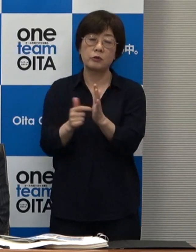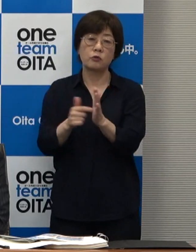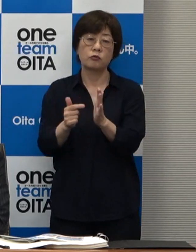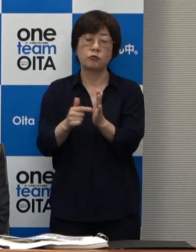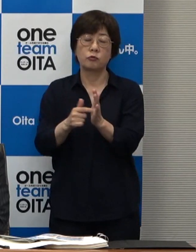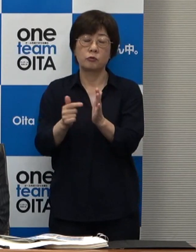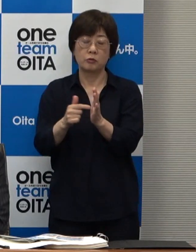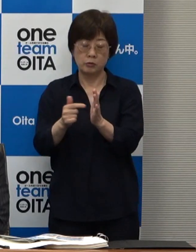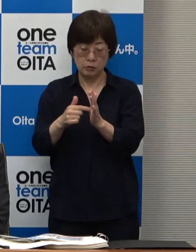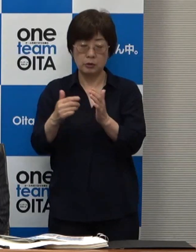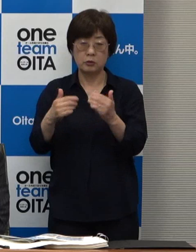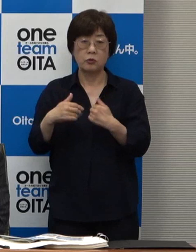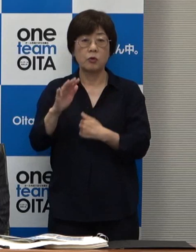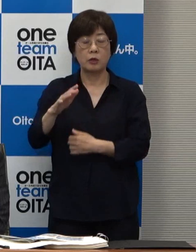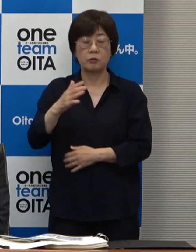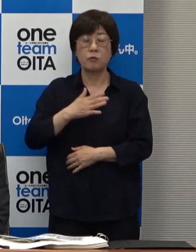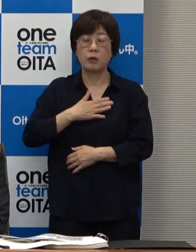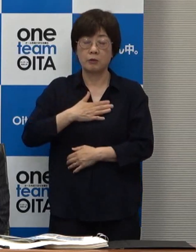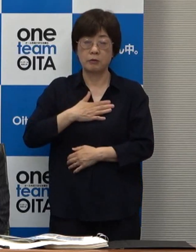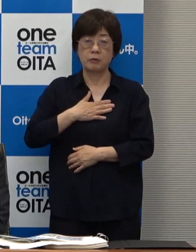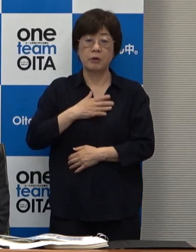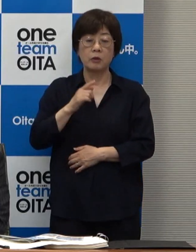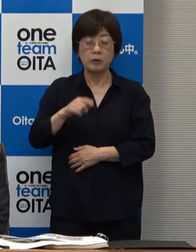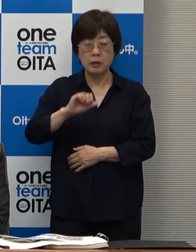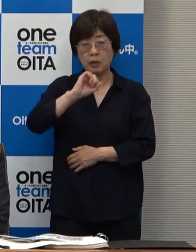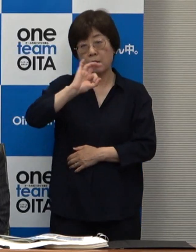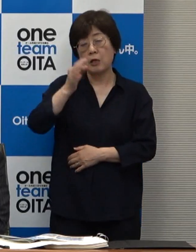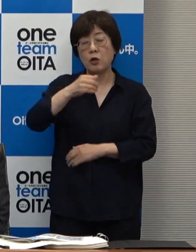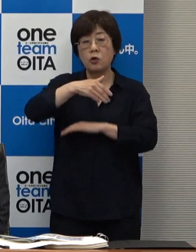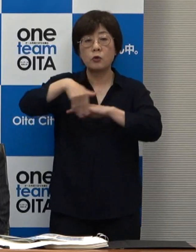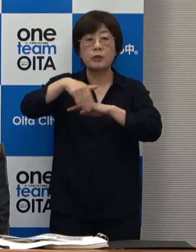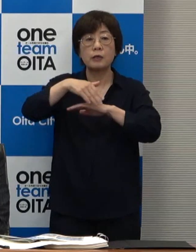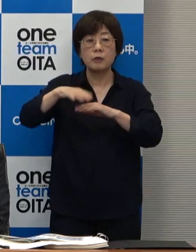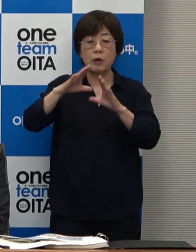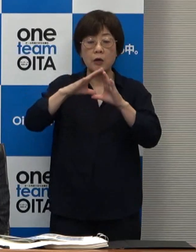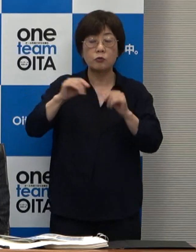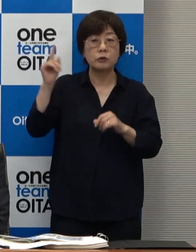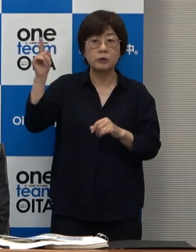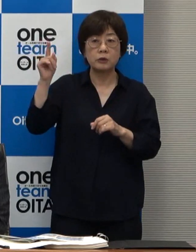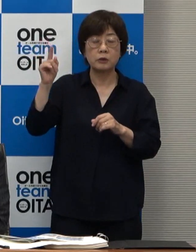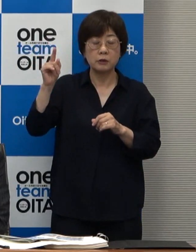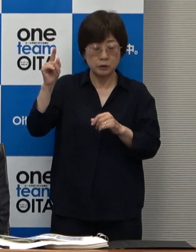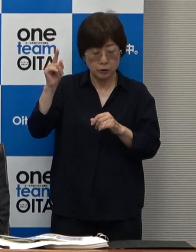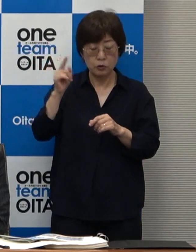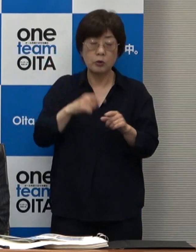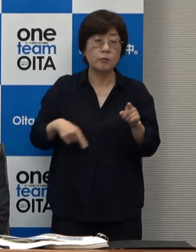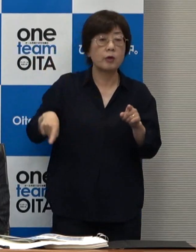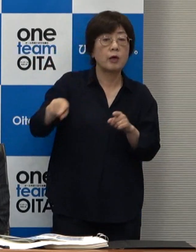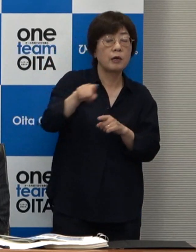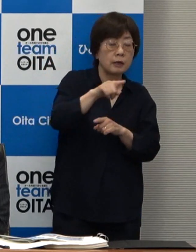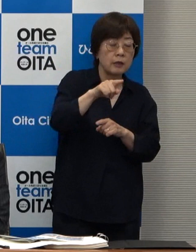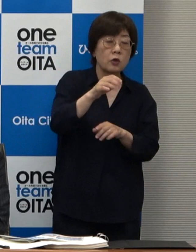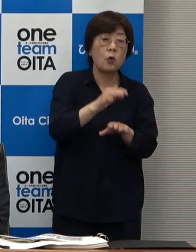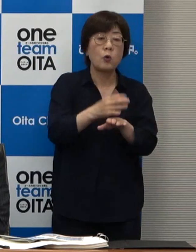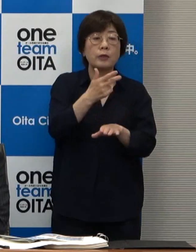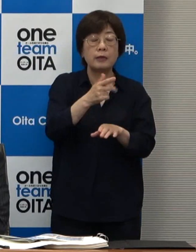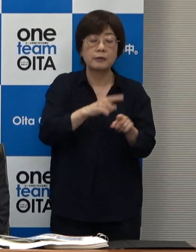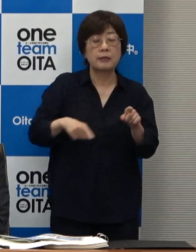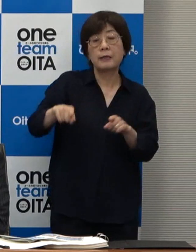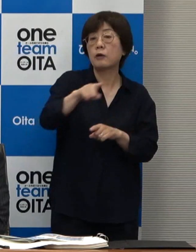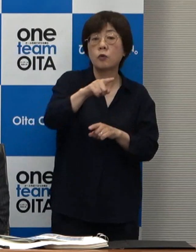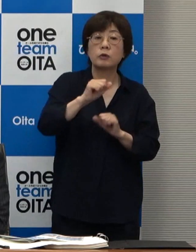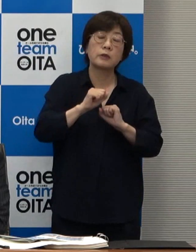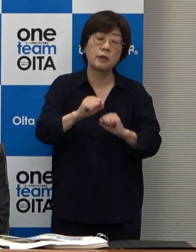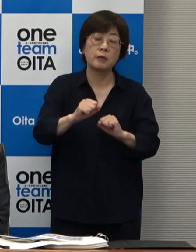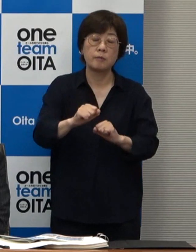であると認識しております。このため本予算案においては国に先行して資料の4事業を実施するための経費を計